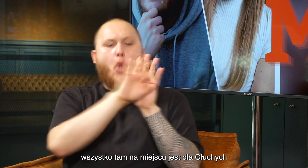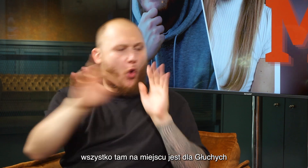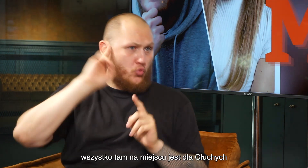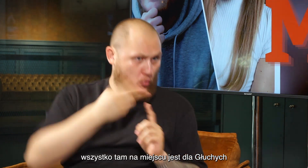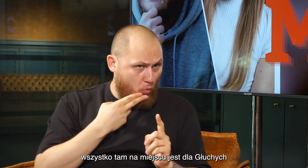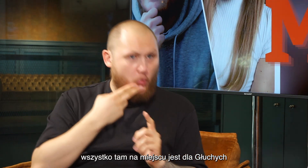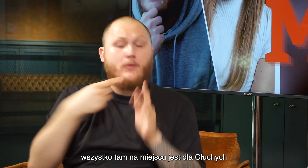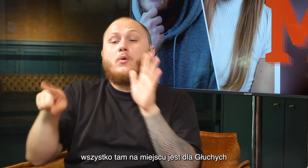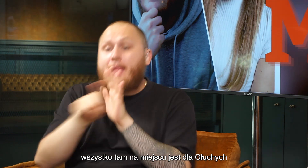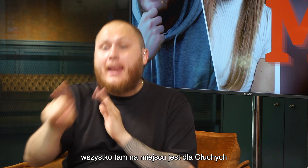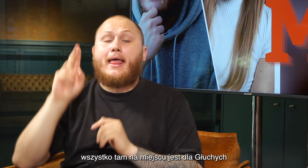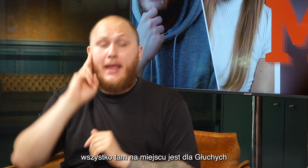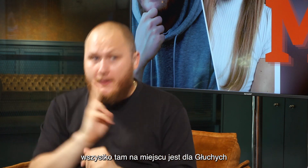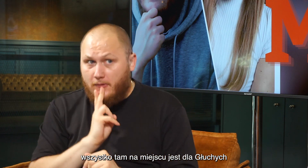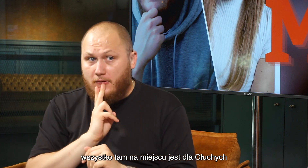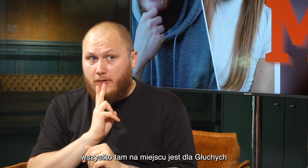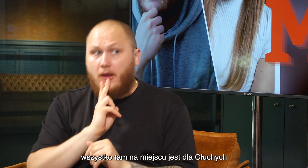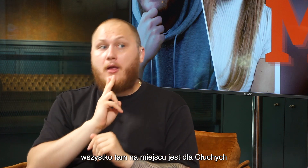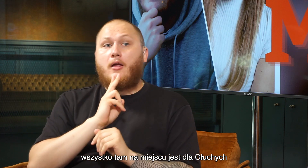Ale na miejscu